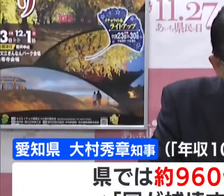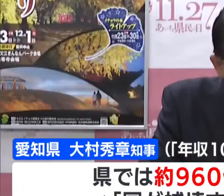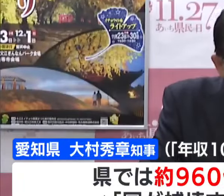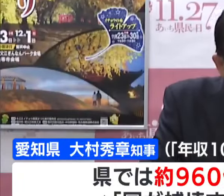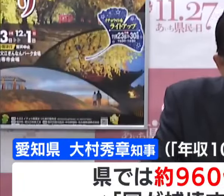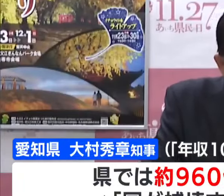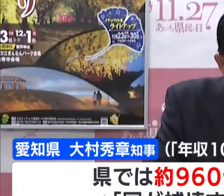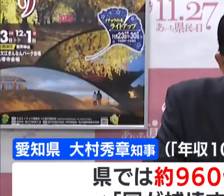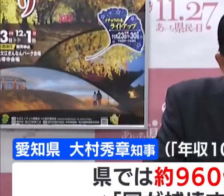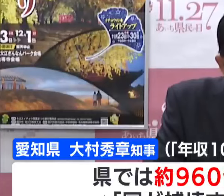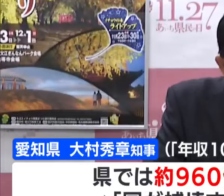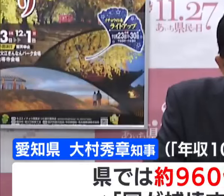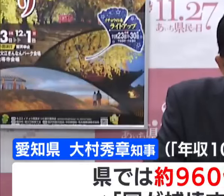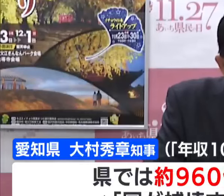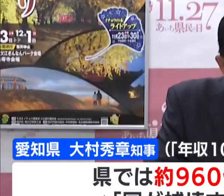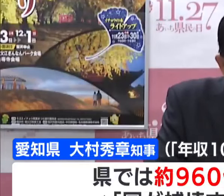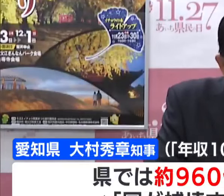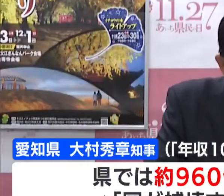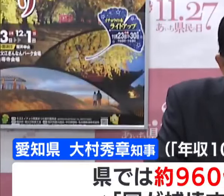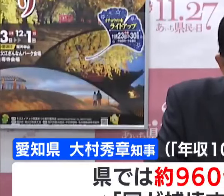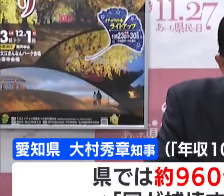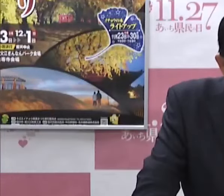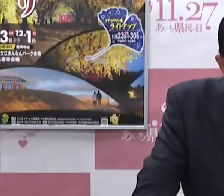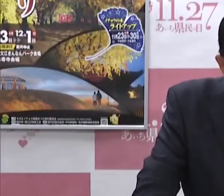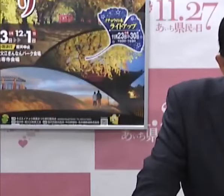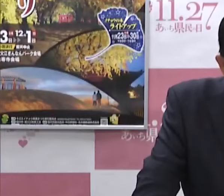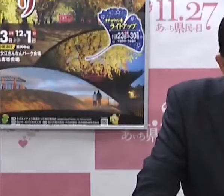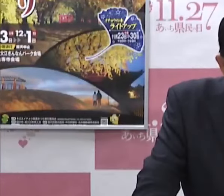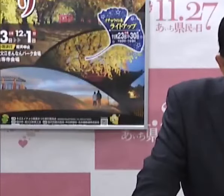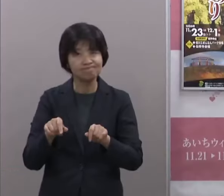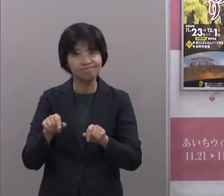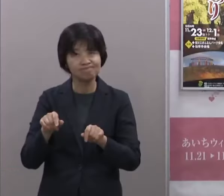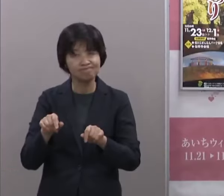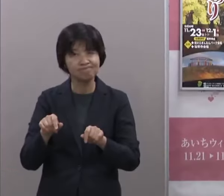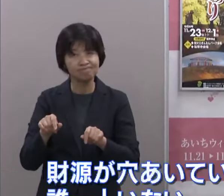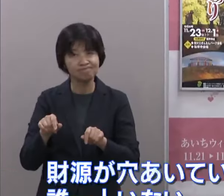にした上で国が填するべきだと話しましたが